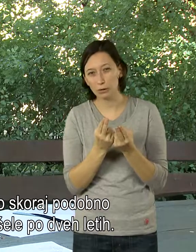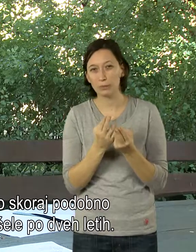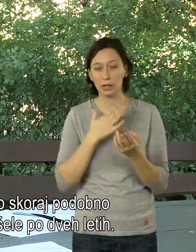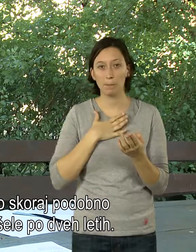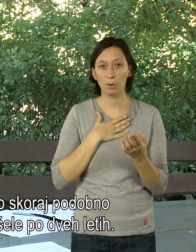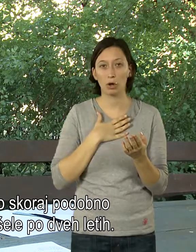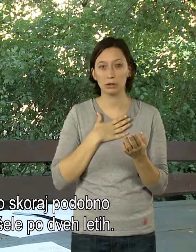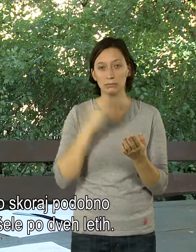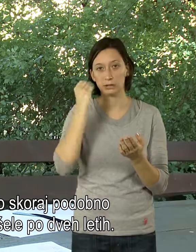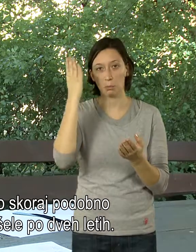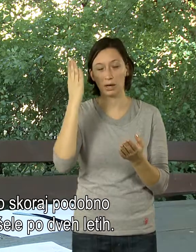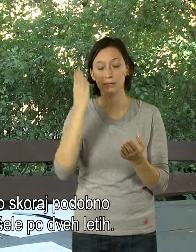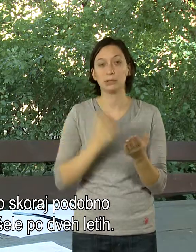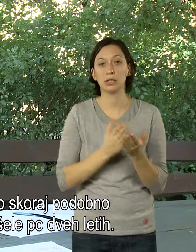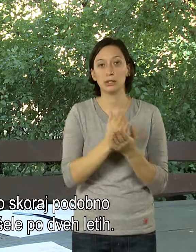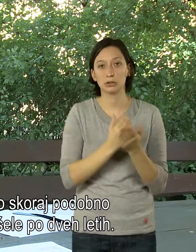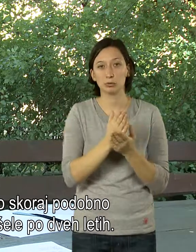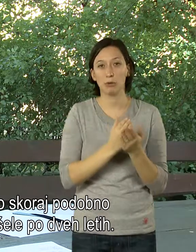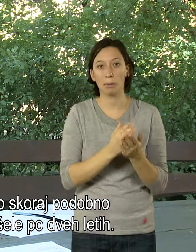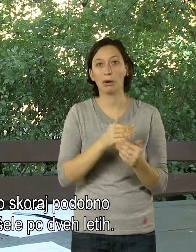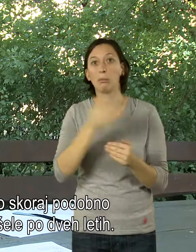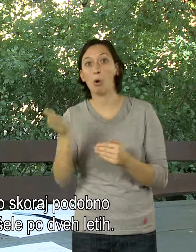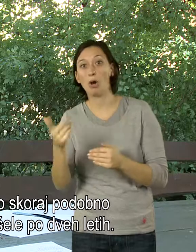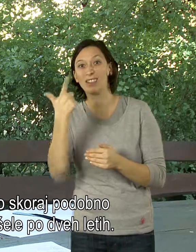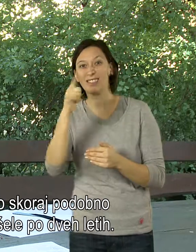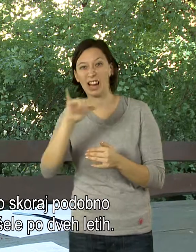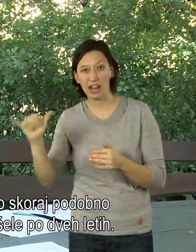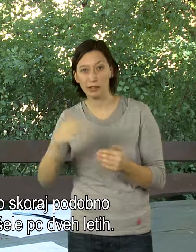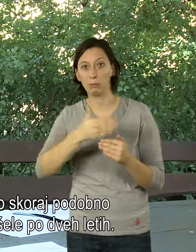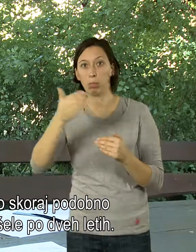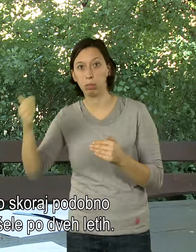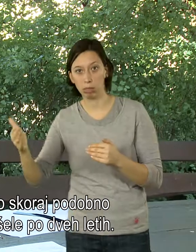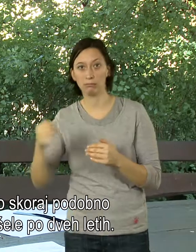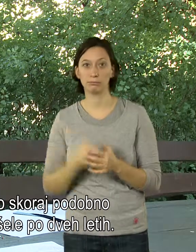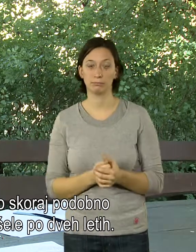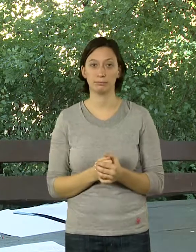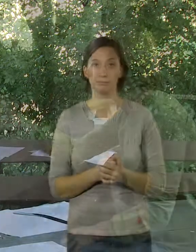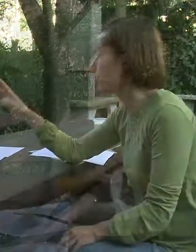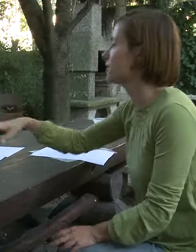skoraj podobno moji veji službo, ampak to šele po 2 letih.